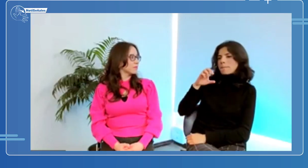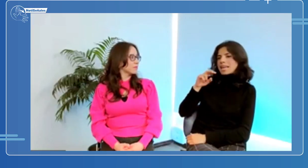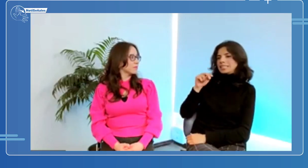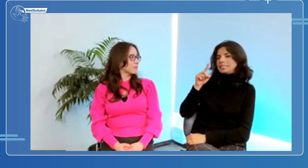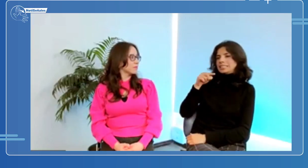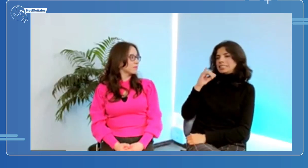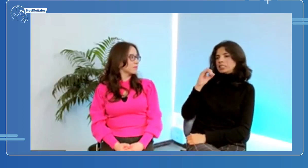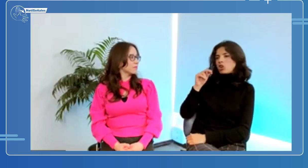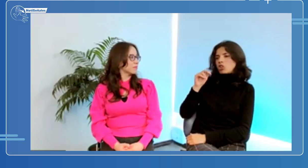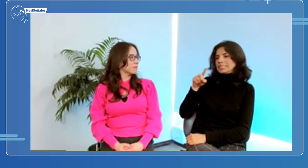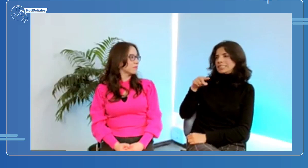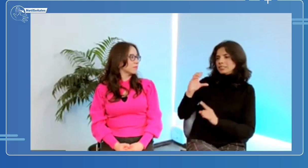¿qué es esto? Pregunta.